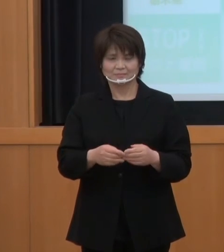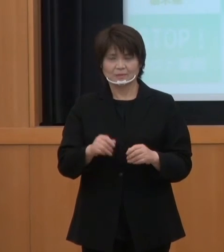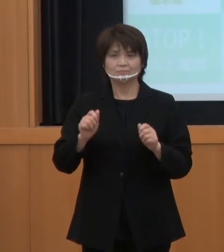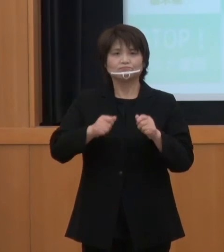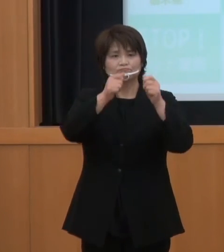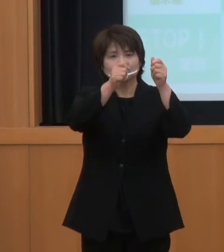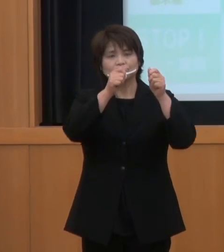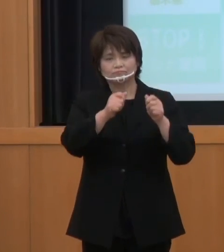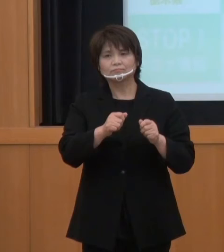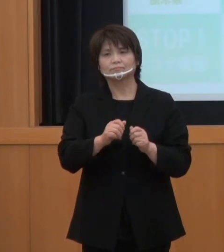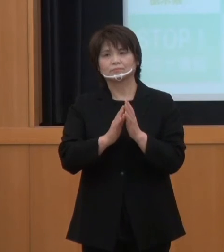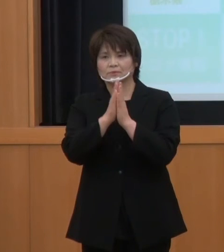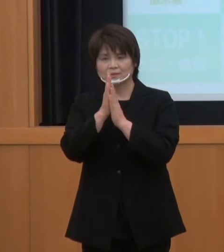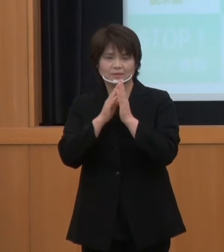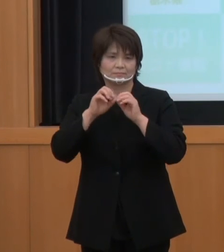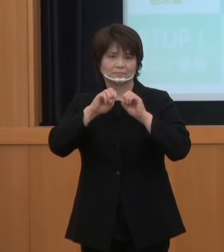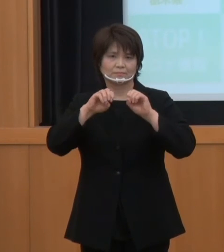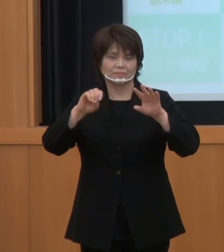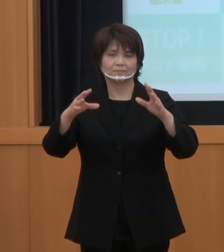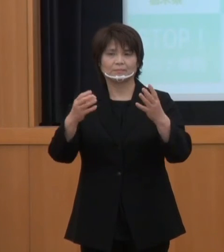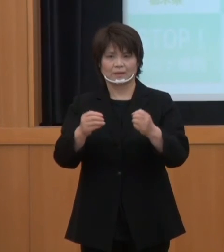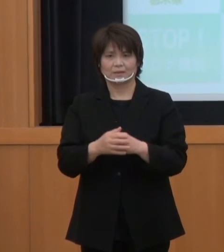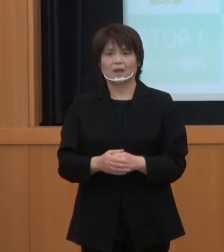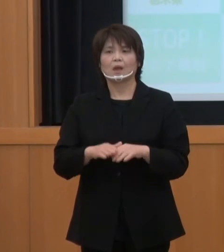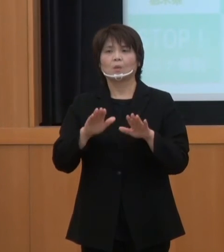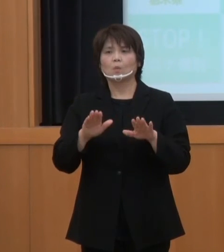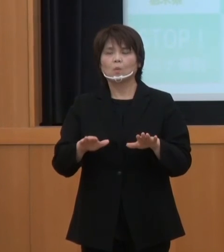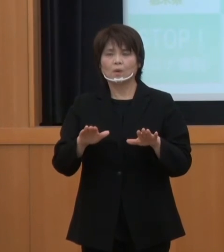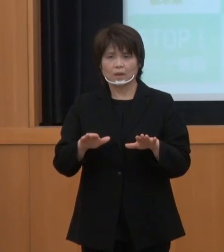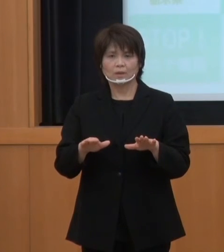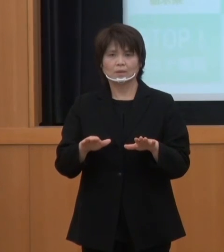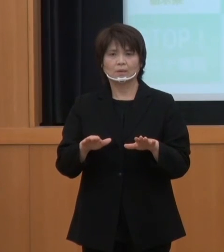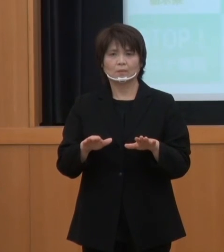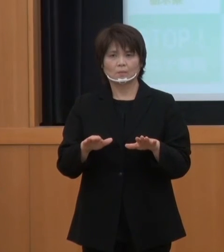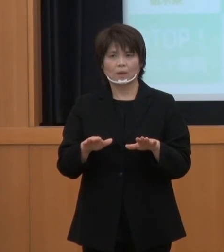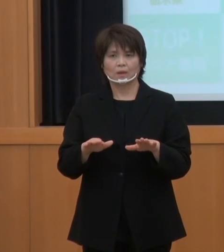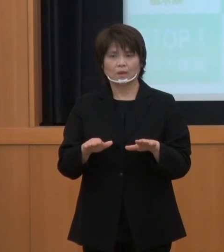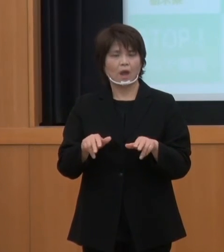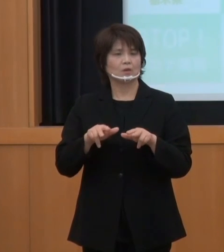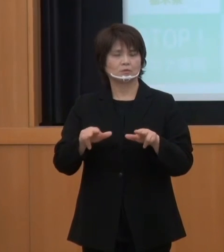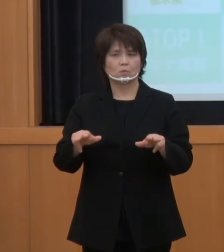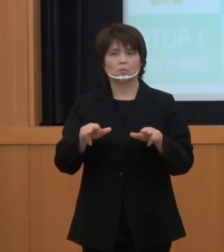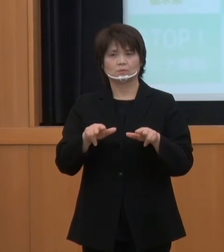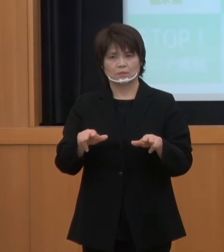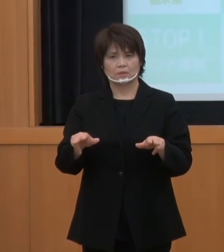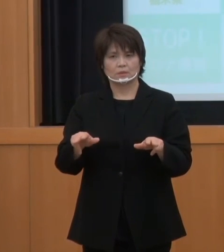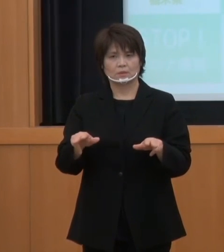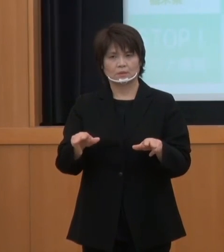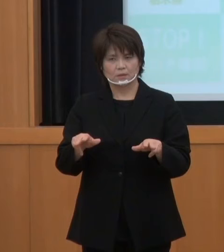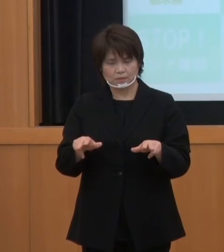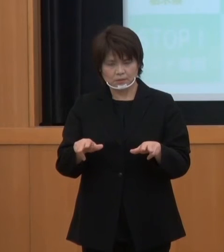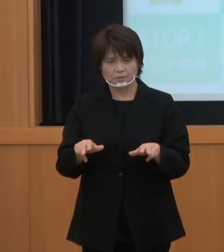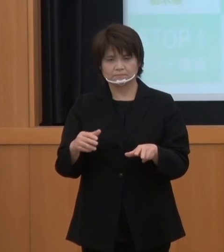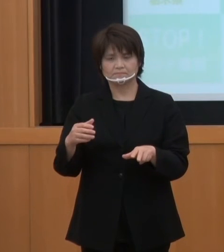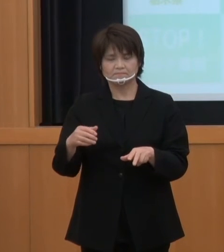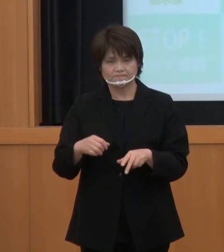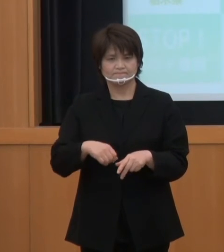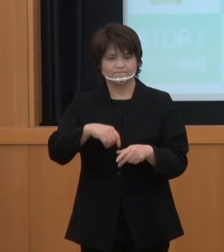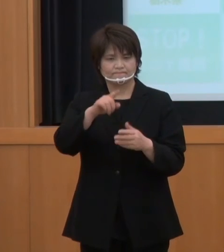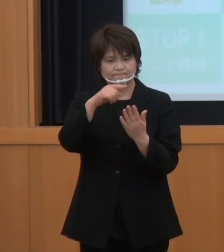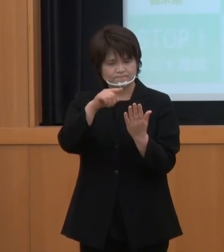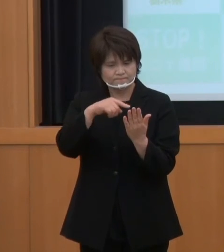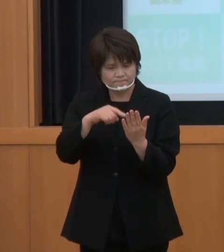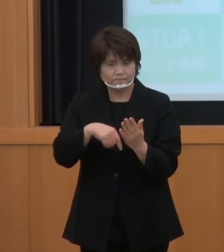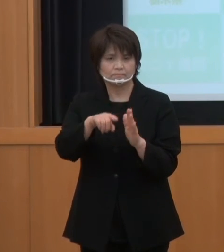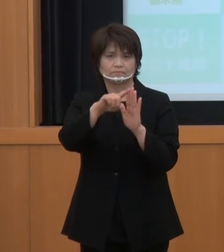で進めてまいりましたが、今回の件については行政がチェック項目を審査項目を